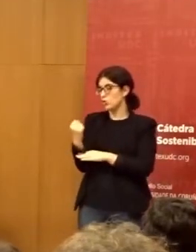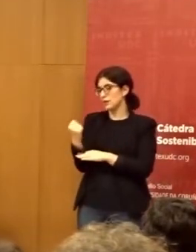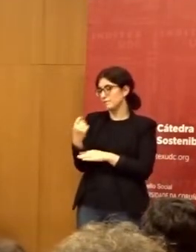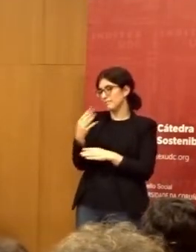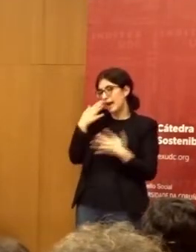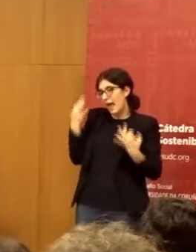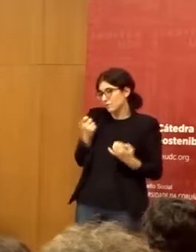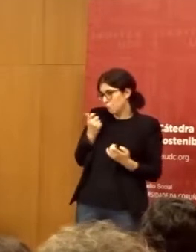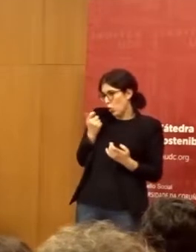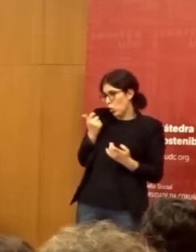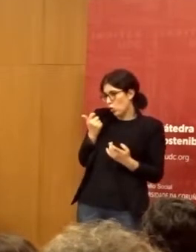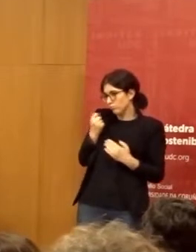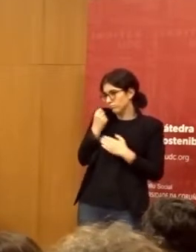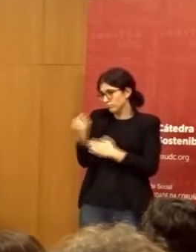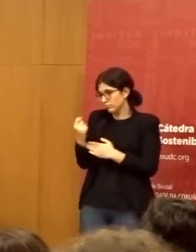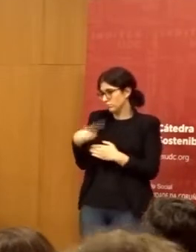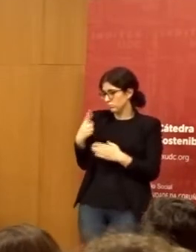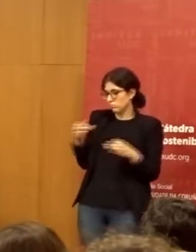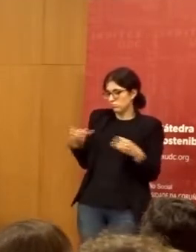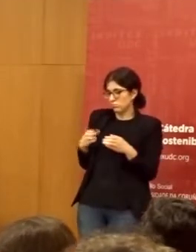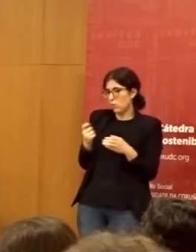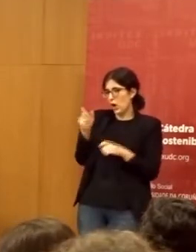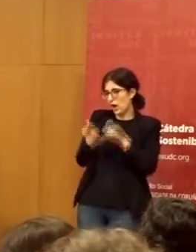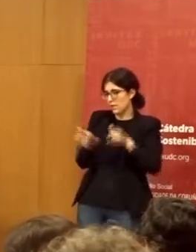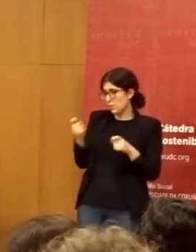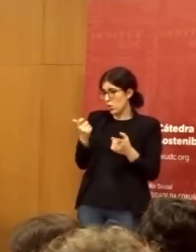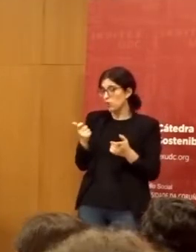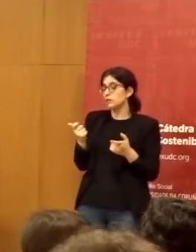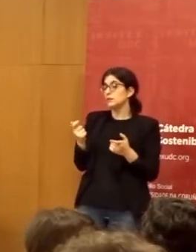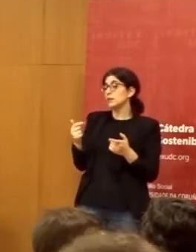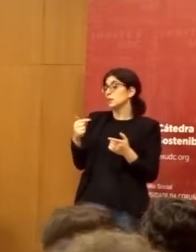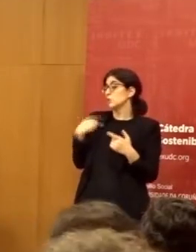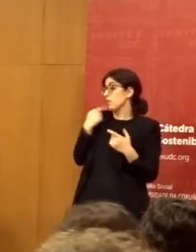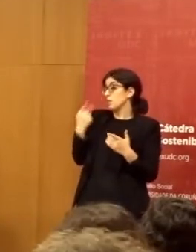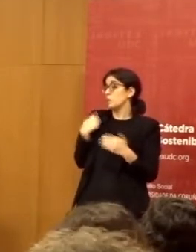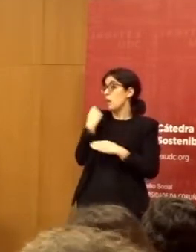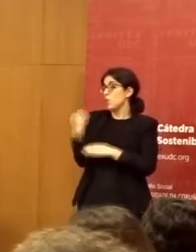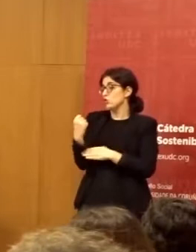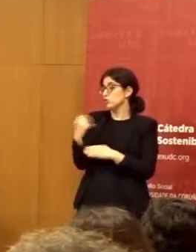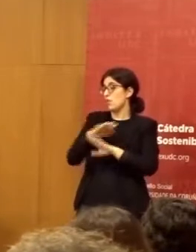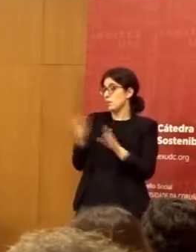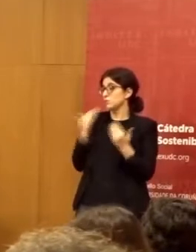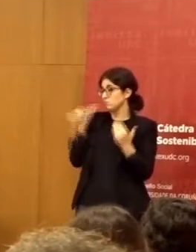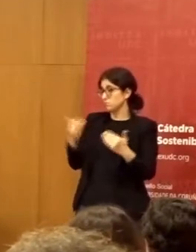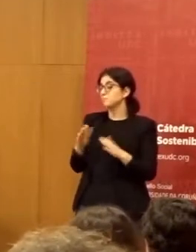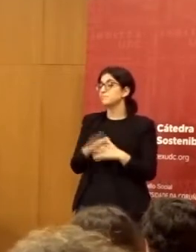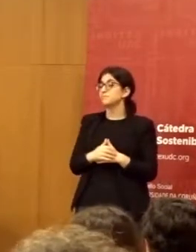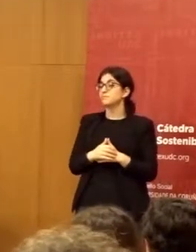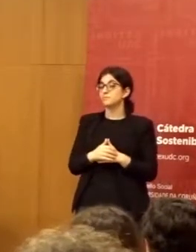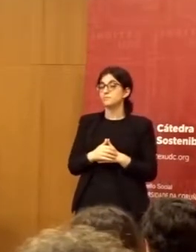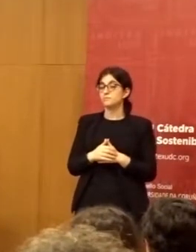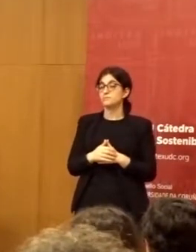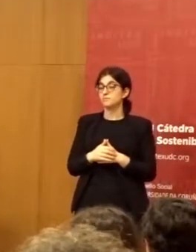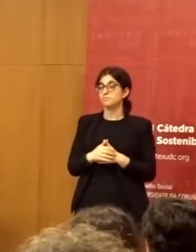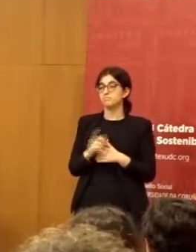somos pocos y humildes, y pedirle mucho apoyo de él, que si nos puede dar mucho más. Entonces, seguro que el saldo pues, va a